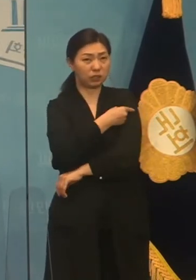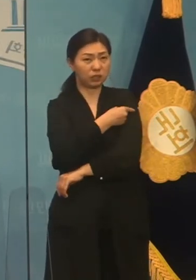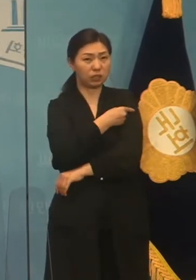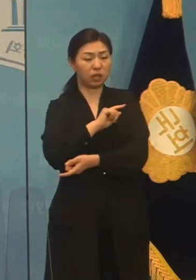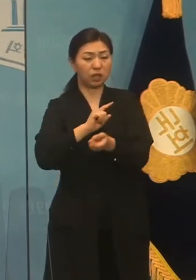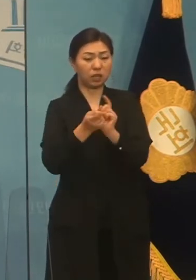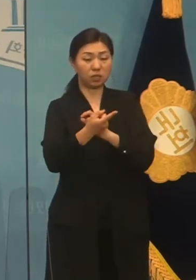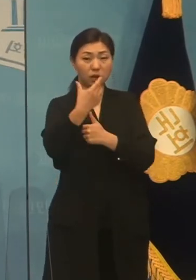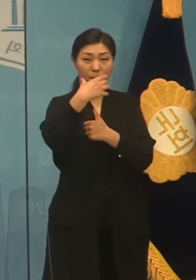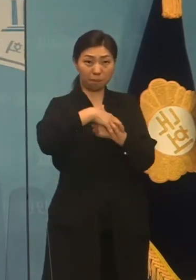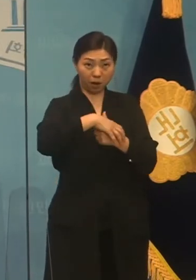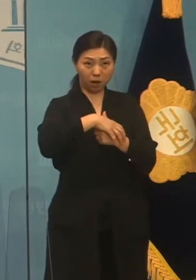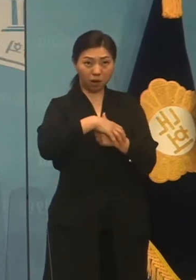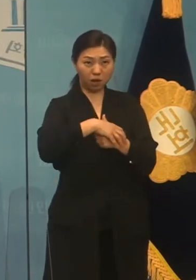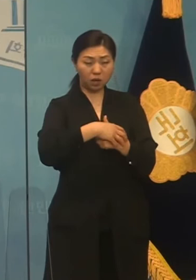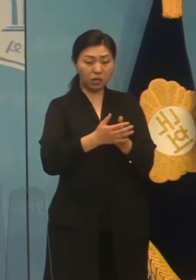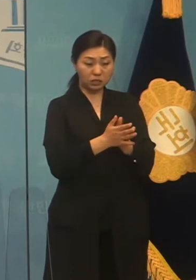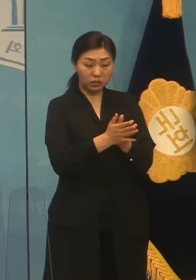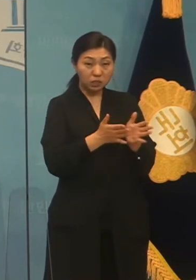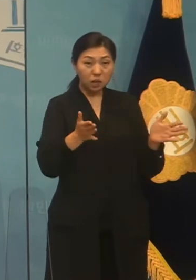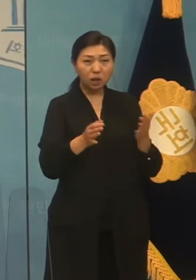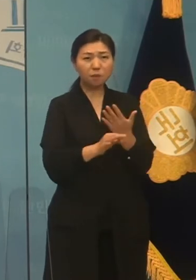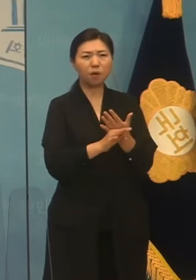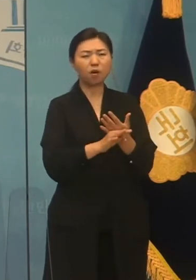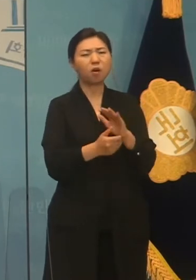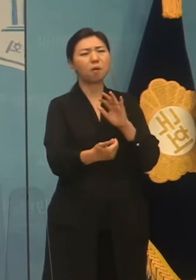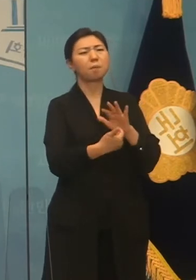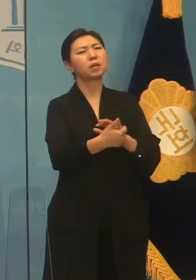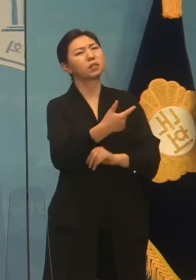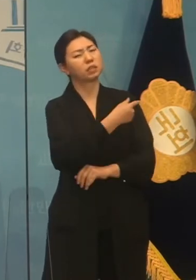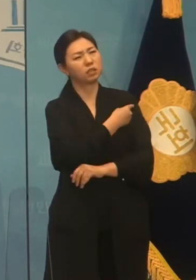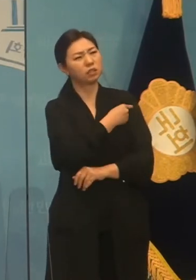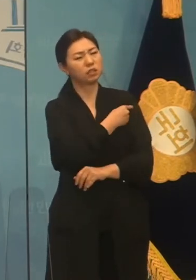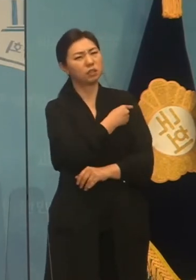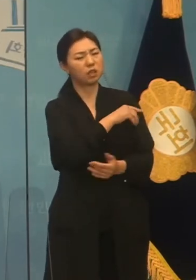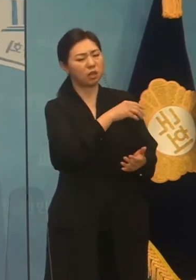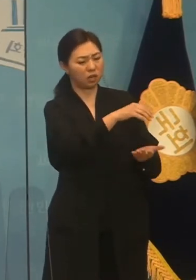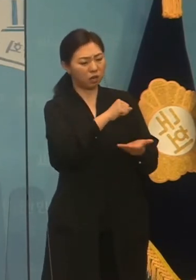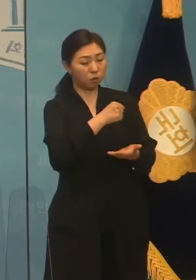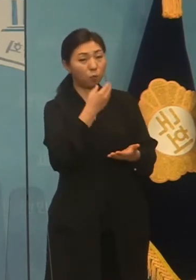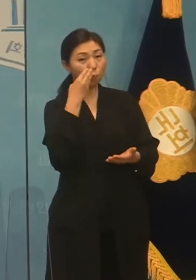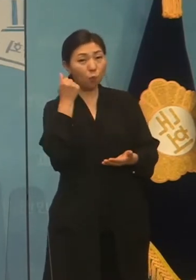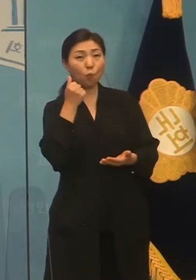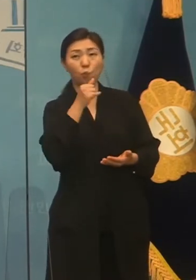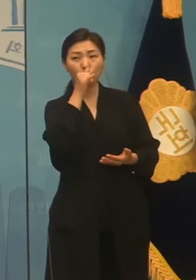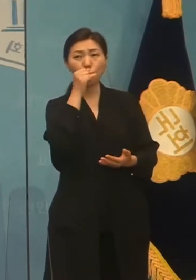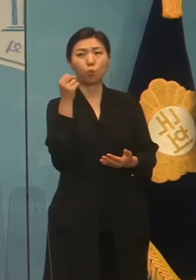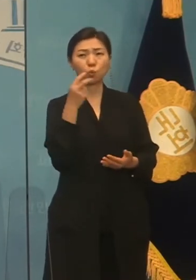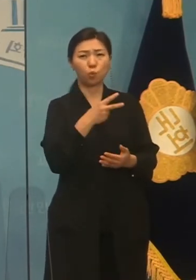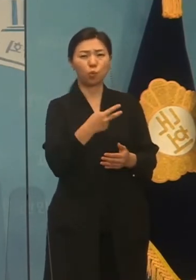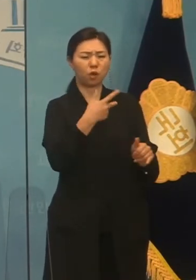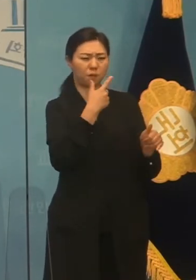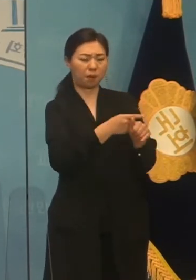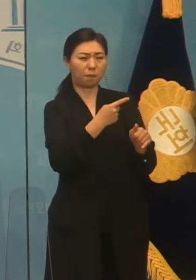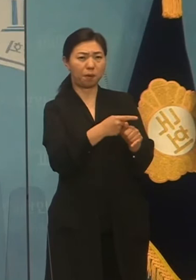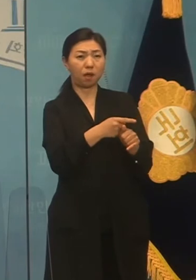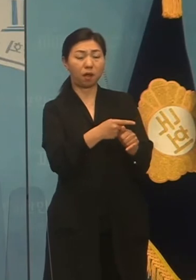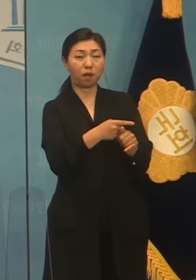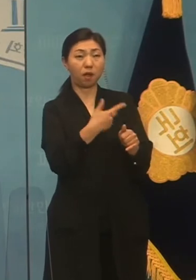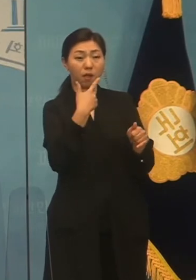국내 백신 수급을 더욱 원활하게 하는 것은 물론 백신 접종 속도도